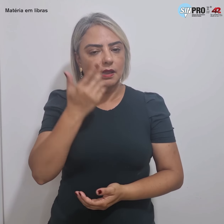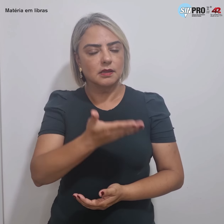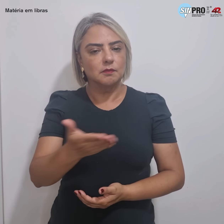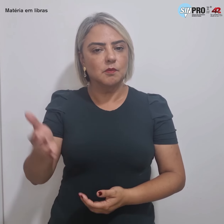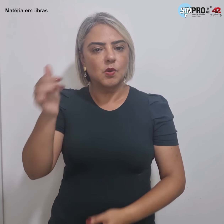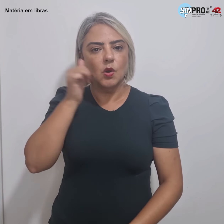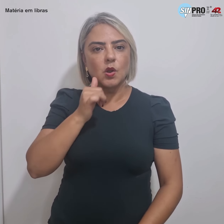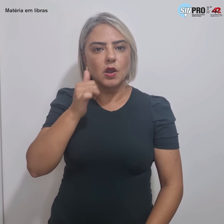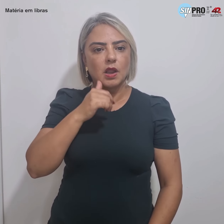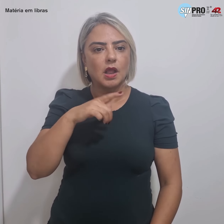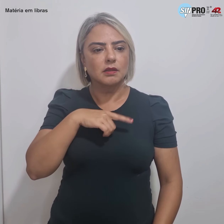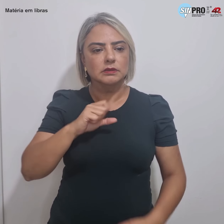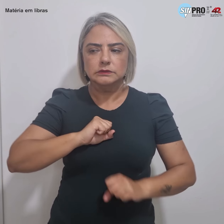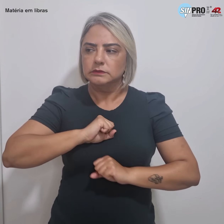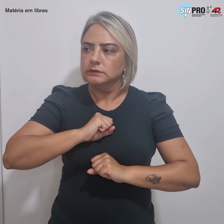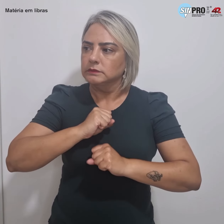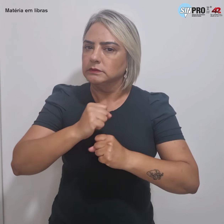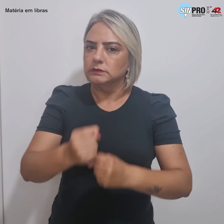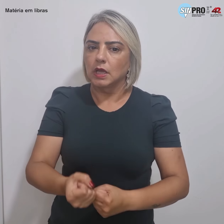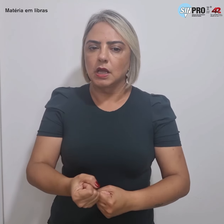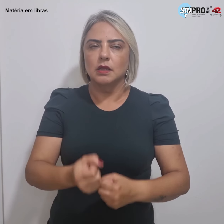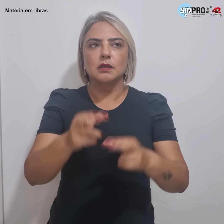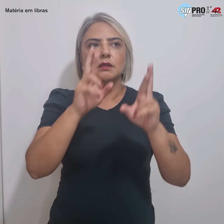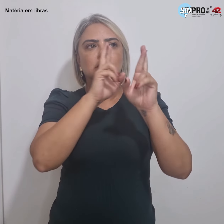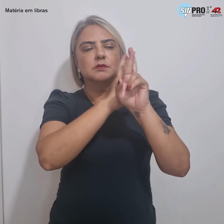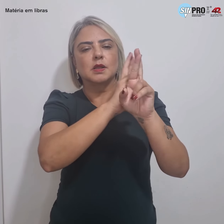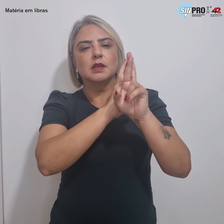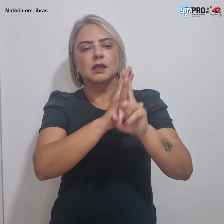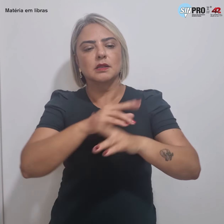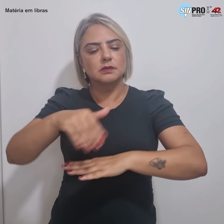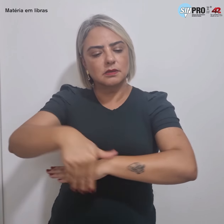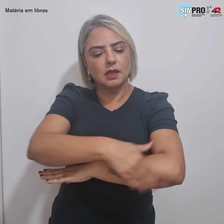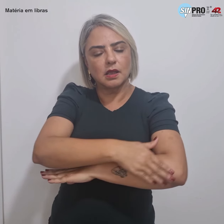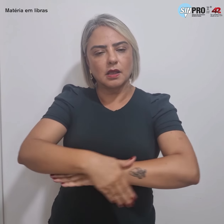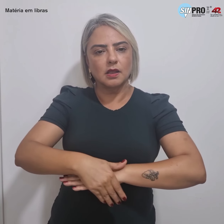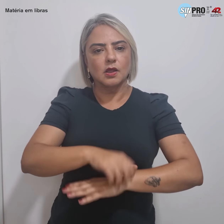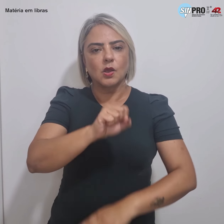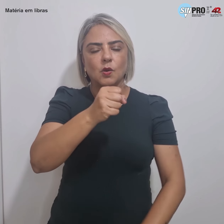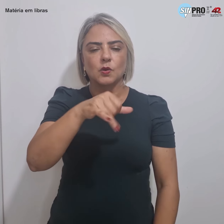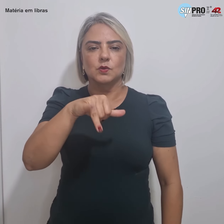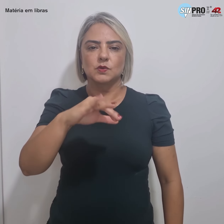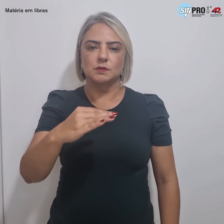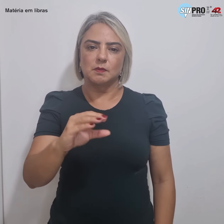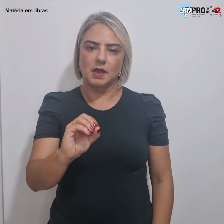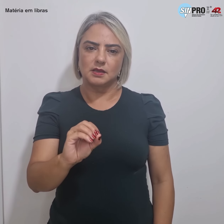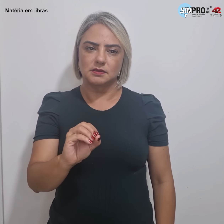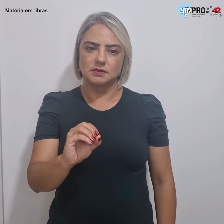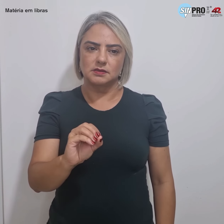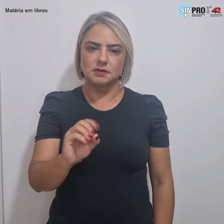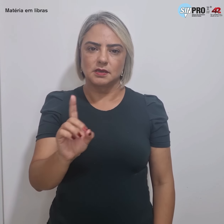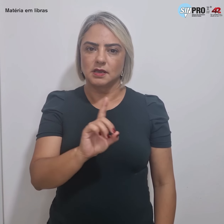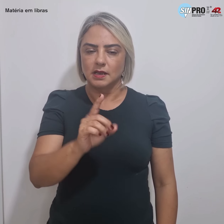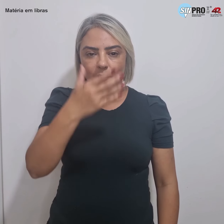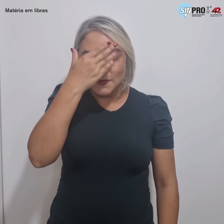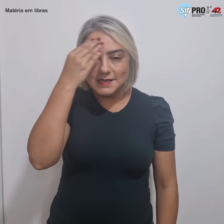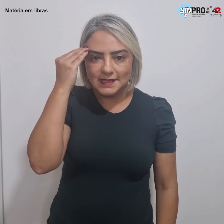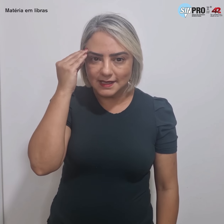levam indignação e esperança às ruas neste 8 de março. Não se esqueça, a